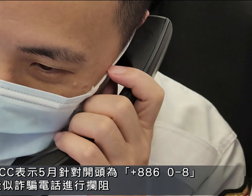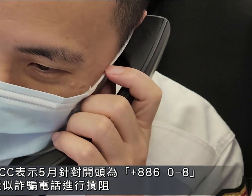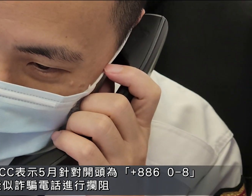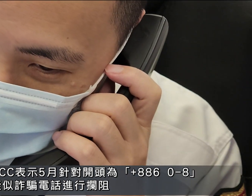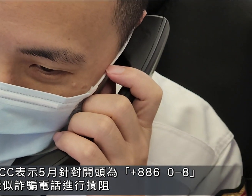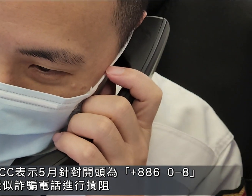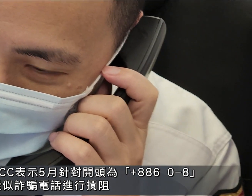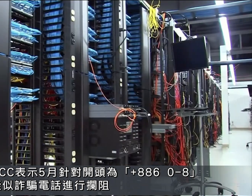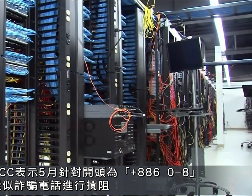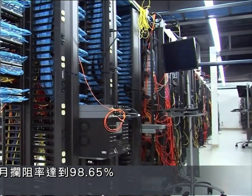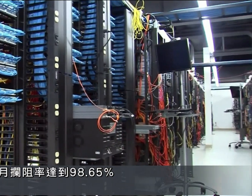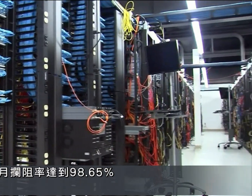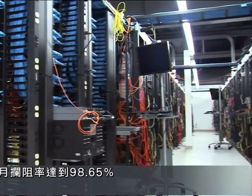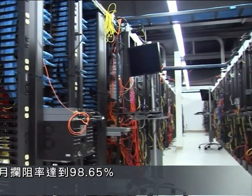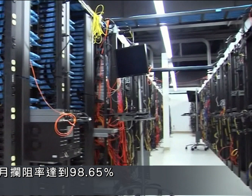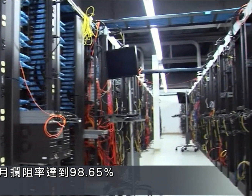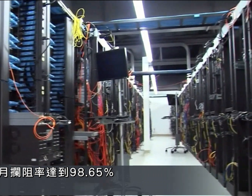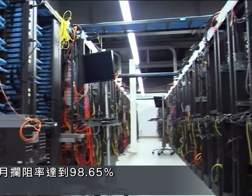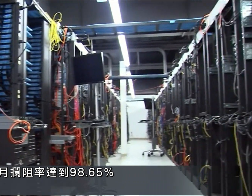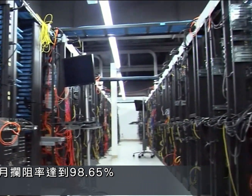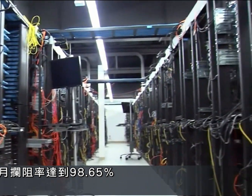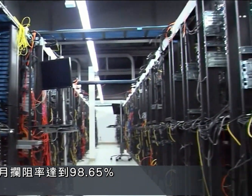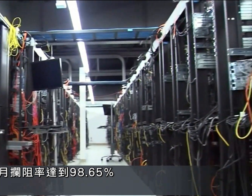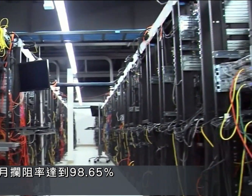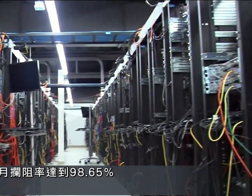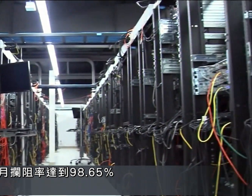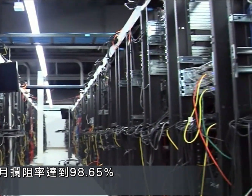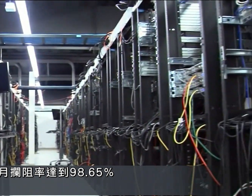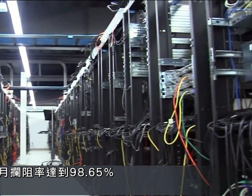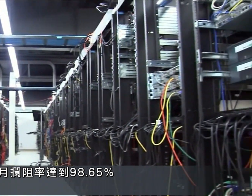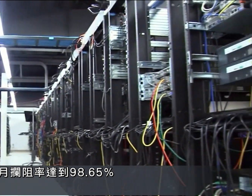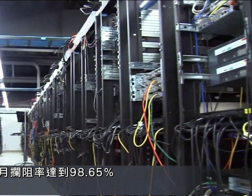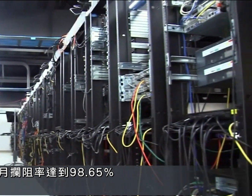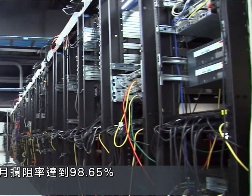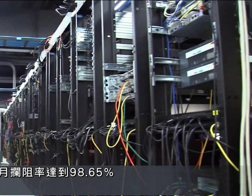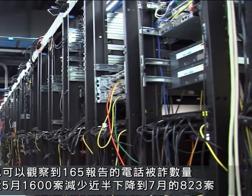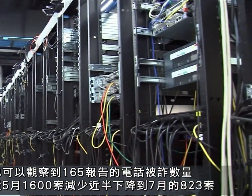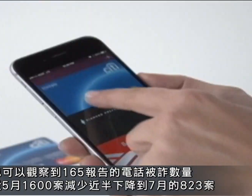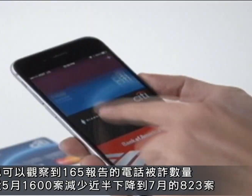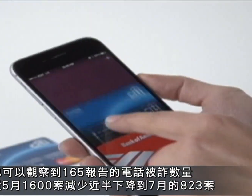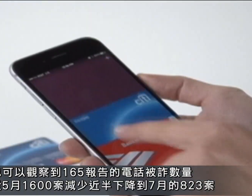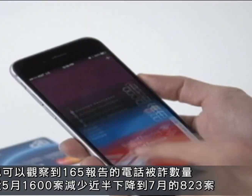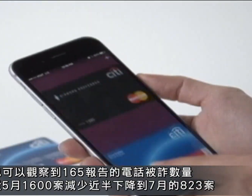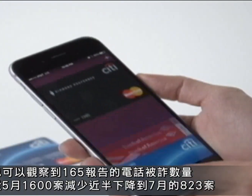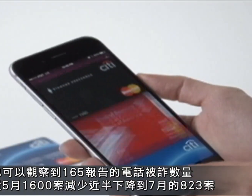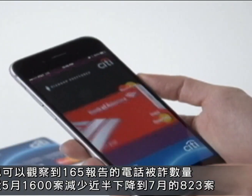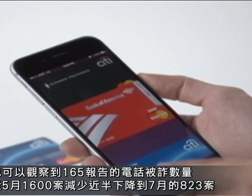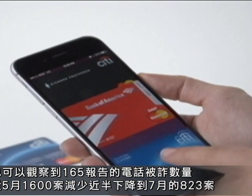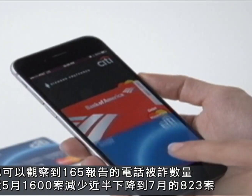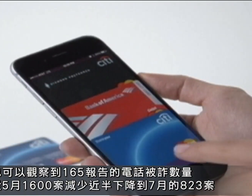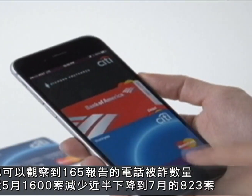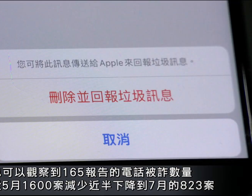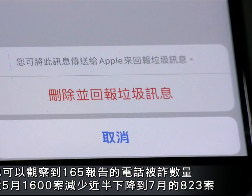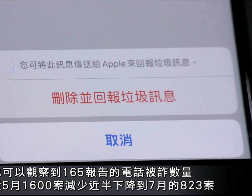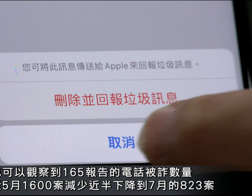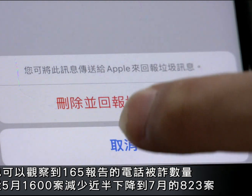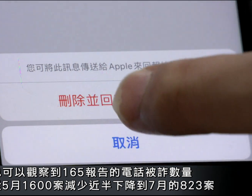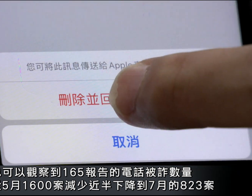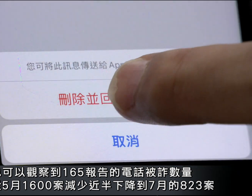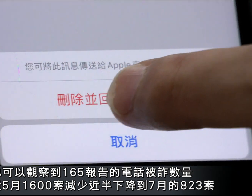进行拦阻，7月拦阻率达到98.65%，也可以观察到165报告的电话被诈数量，从5月